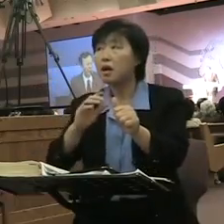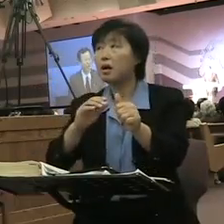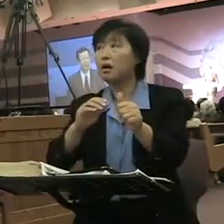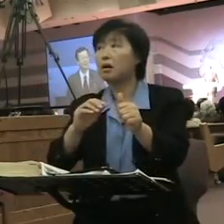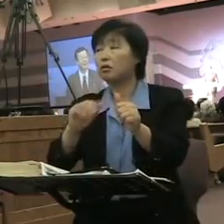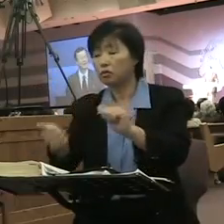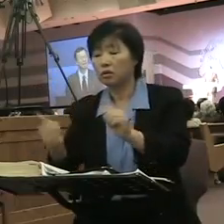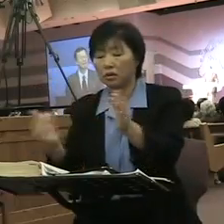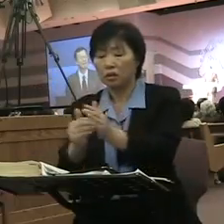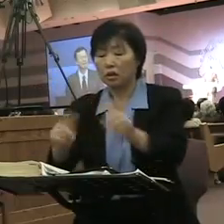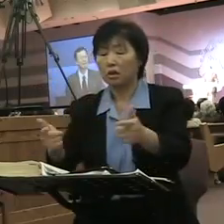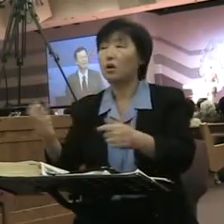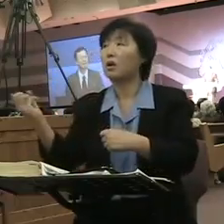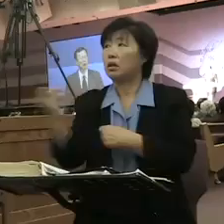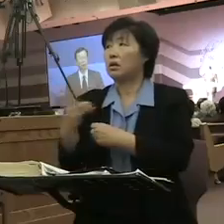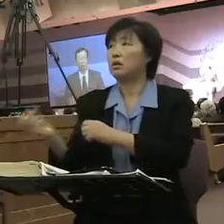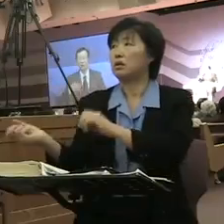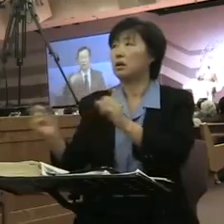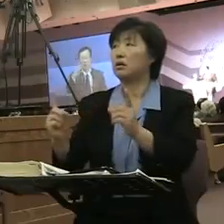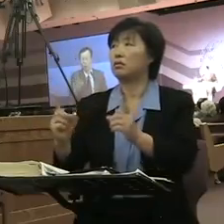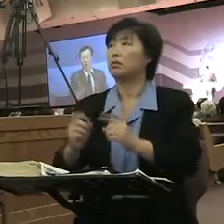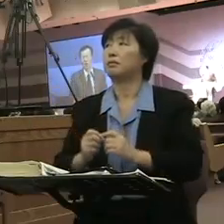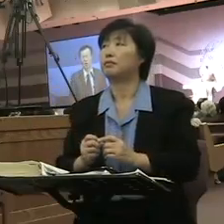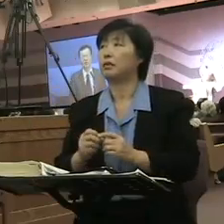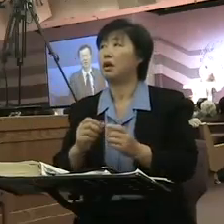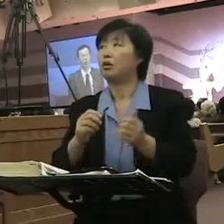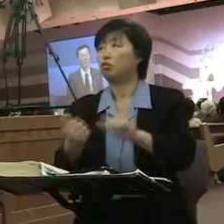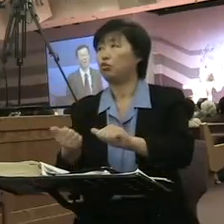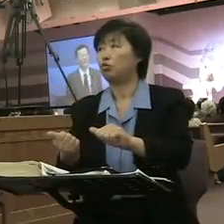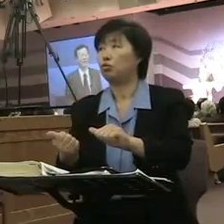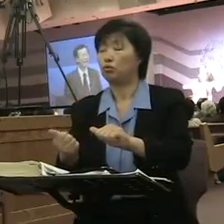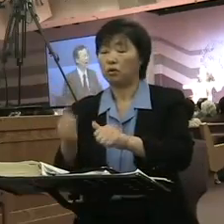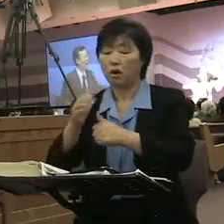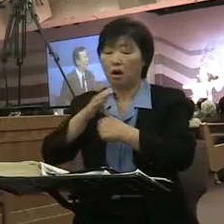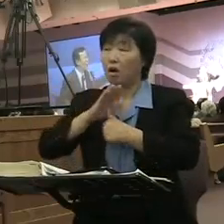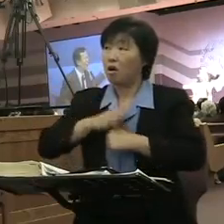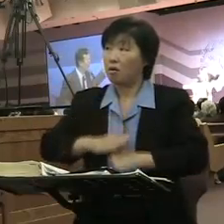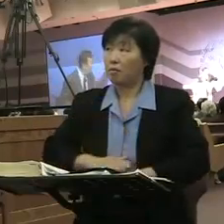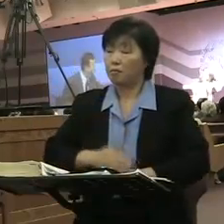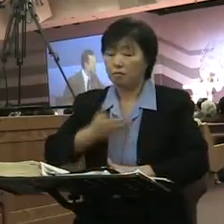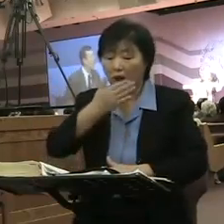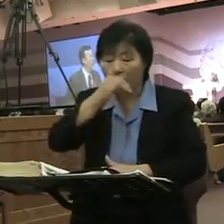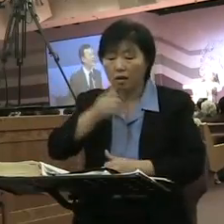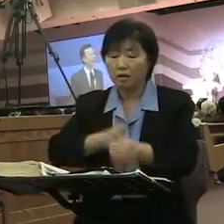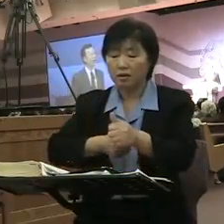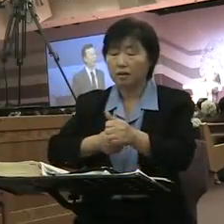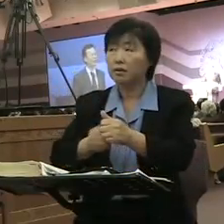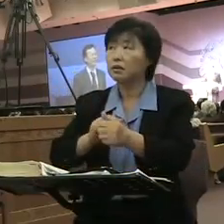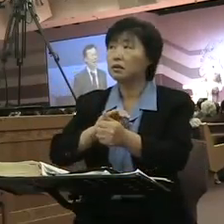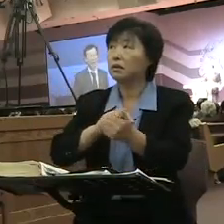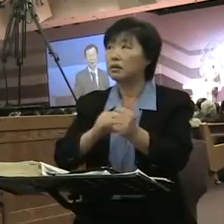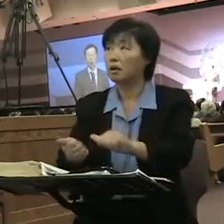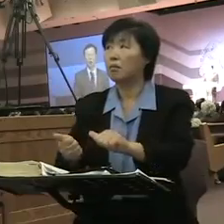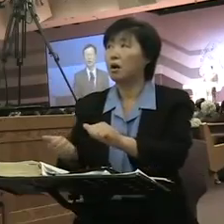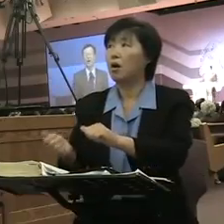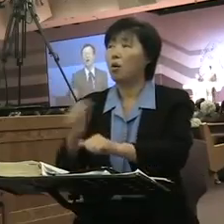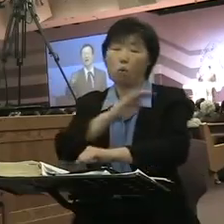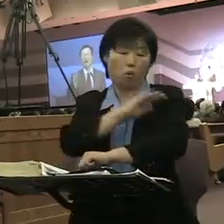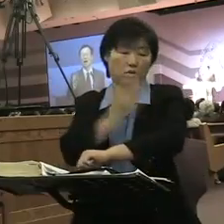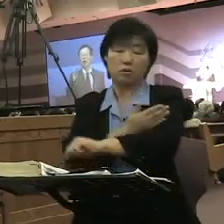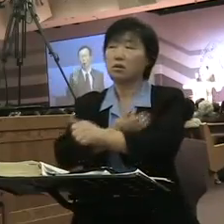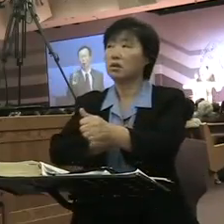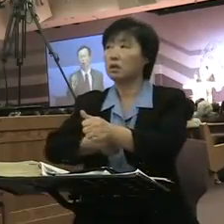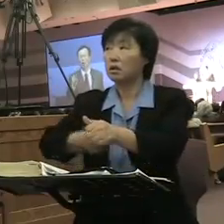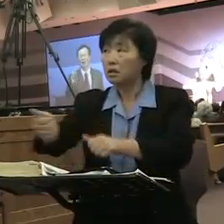다시 사시게 됩니다. 죽음을 극복하신 어린 양이 됩니다. 사망 권세를 이기신 어린 양이 됩니다.